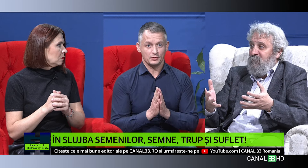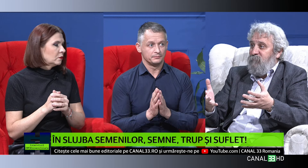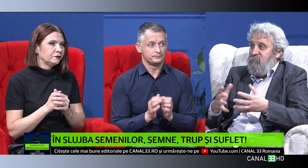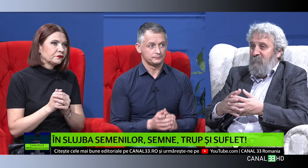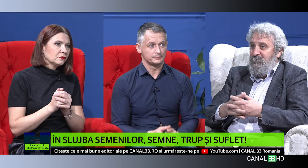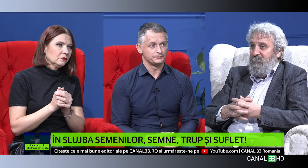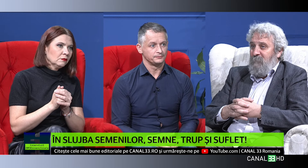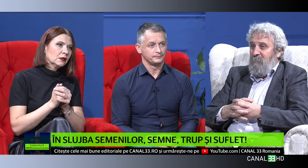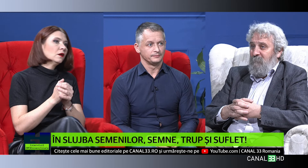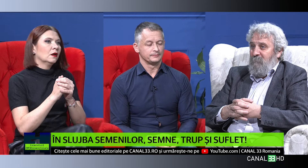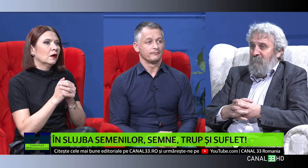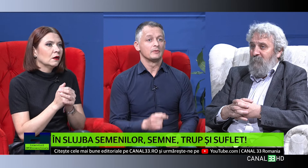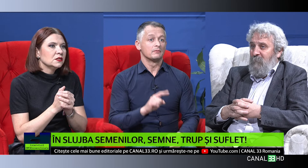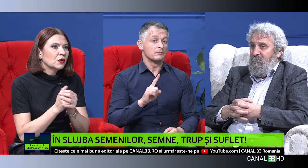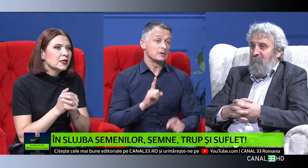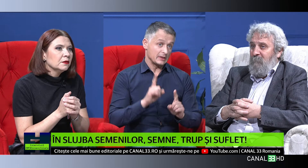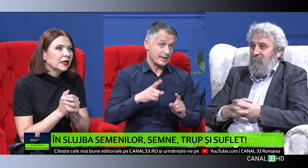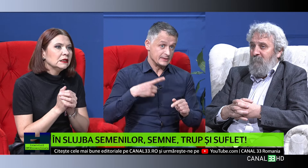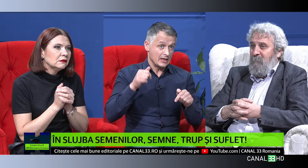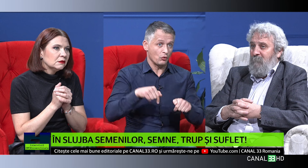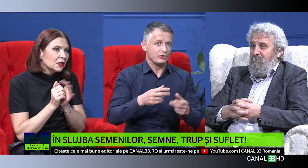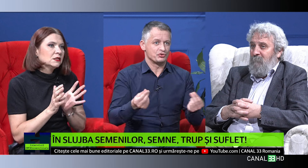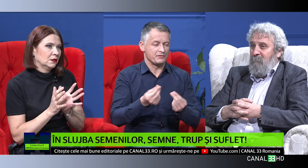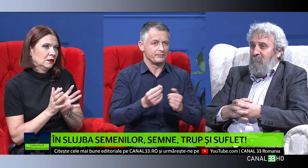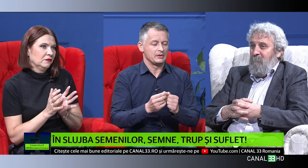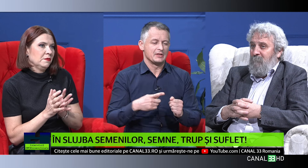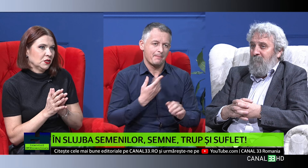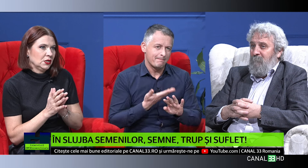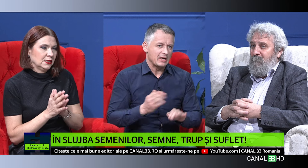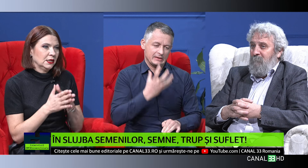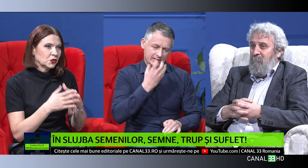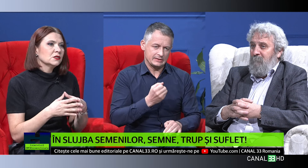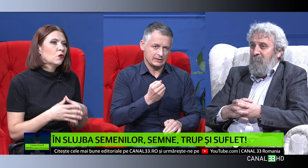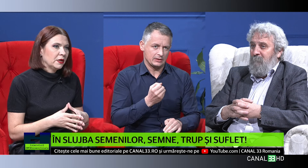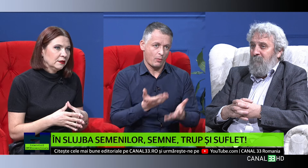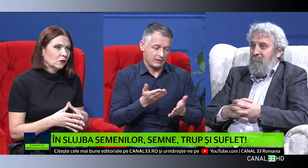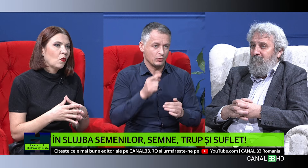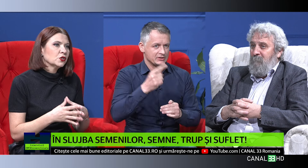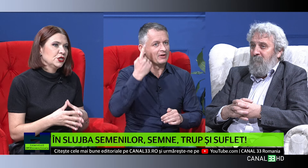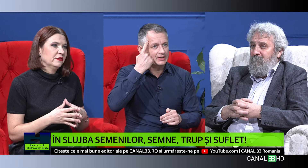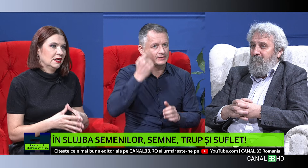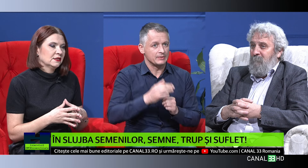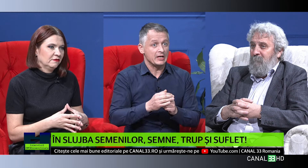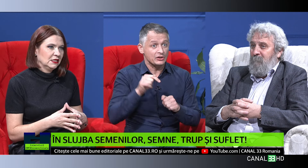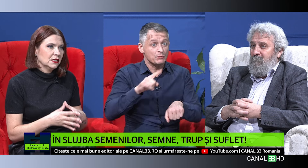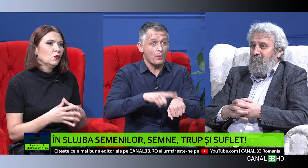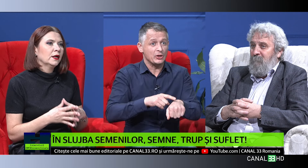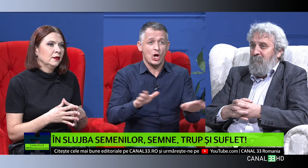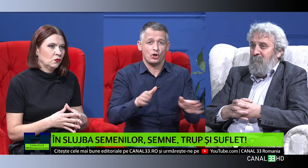Există așa ceva? Situația e mai tristă decât vă imaginați. În acest moment, oricine vrea să învețe, nu are de